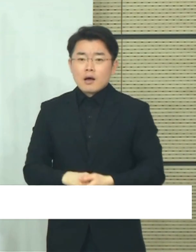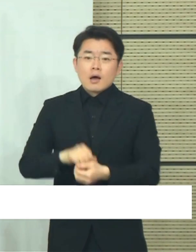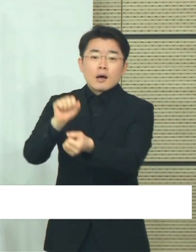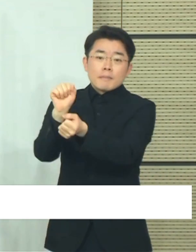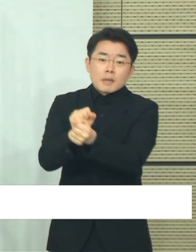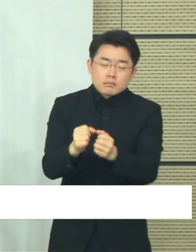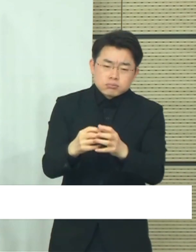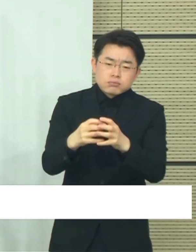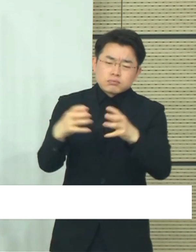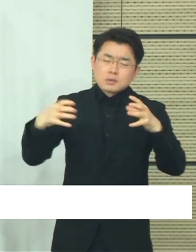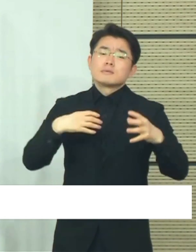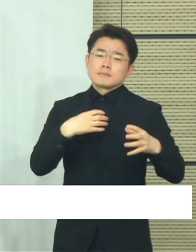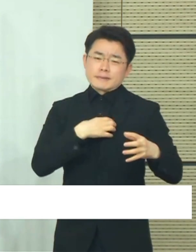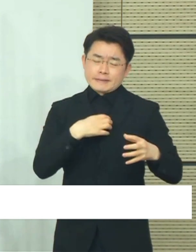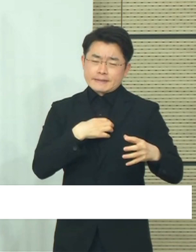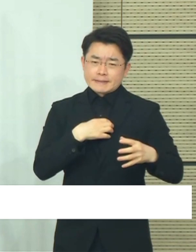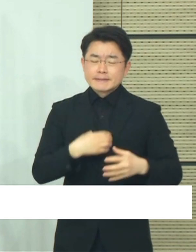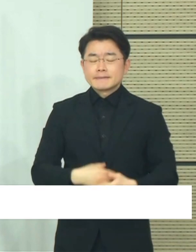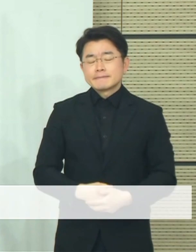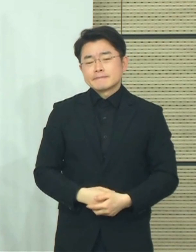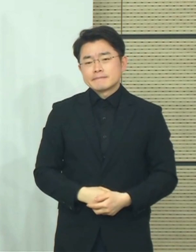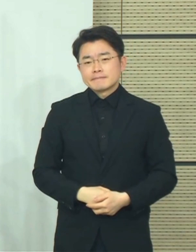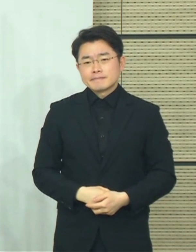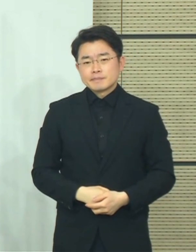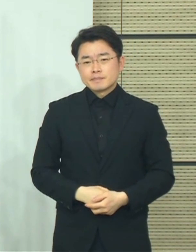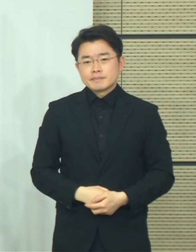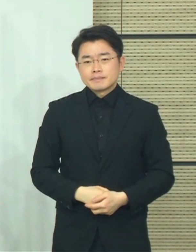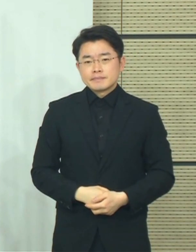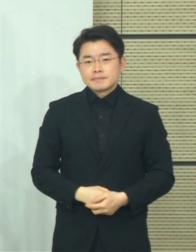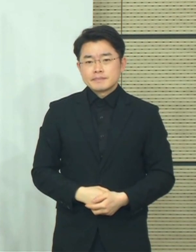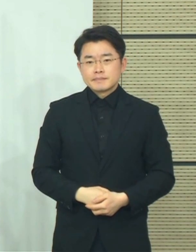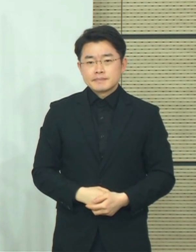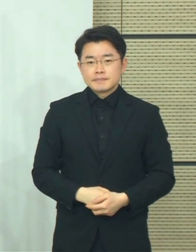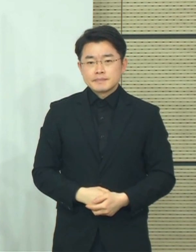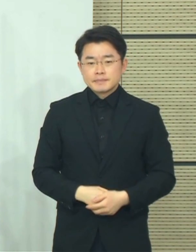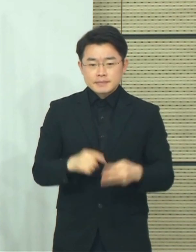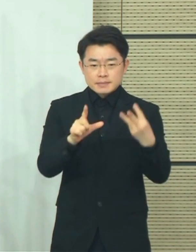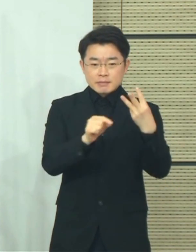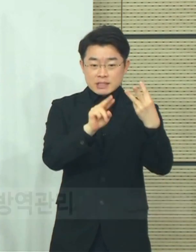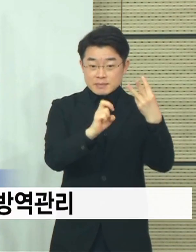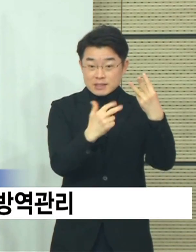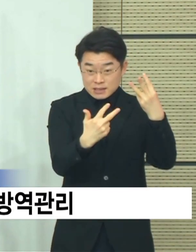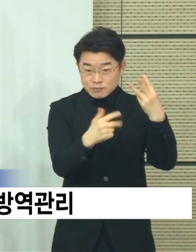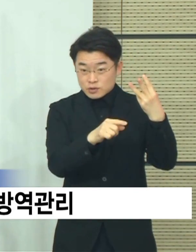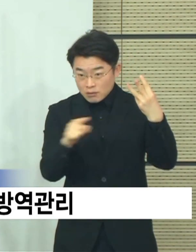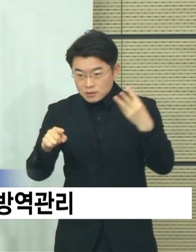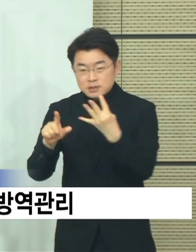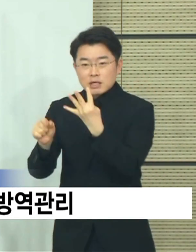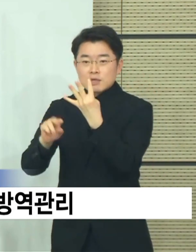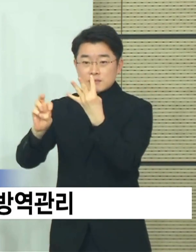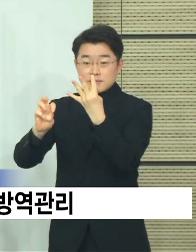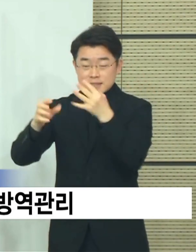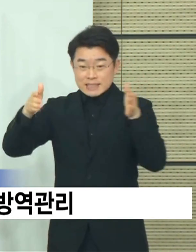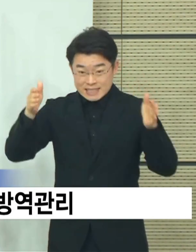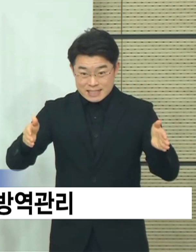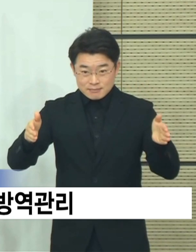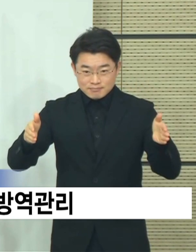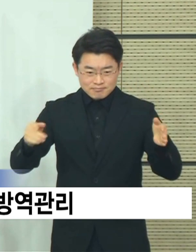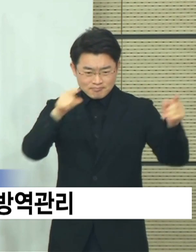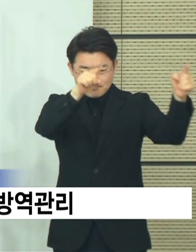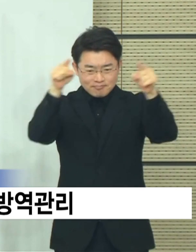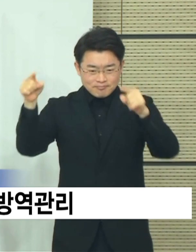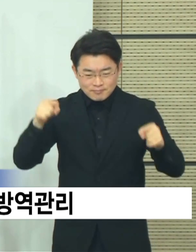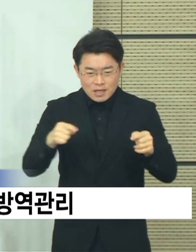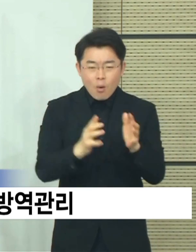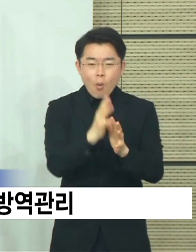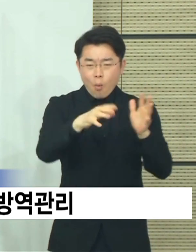감염 확산의 우려가 높아지고 있습니다. 정부는 3월 27일부터 4월 30일까지 전국의